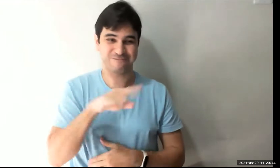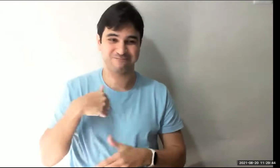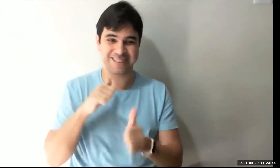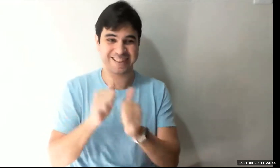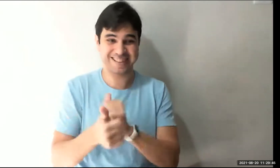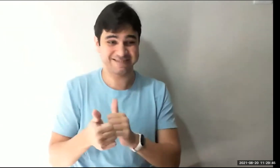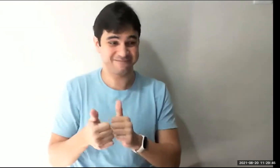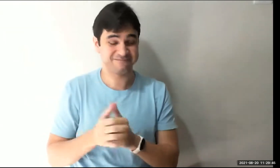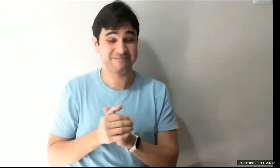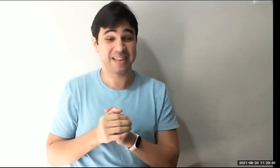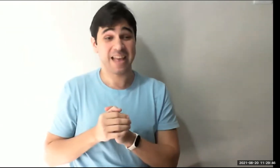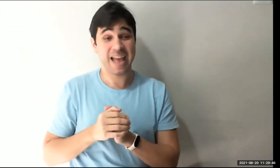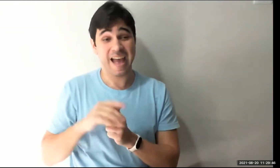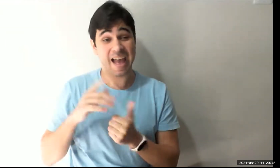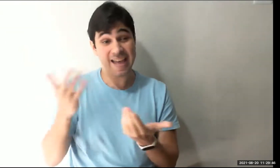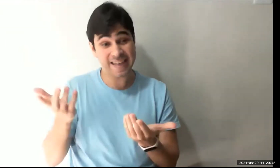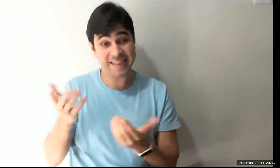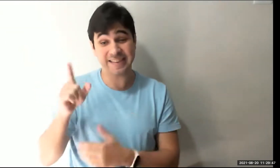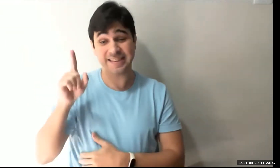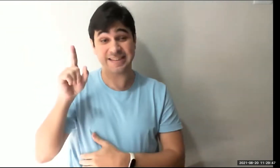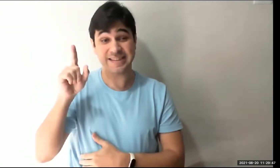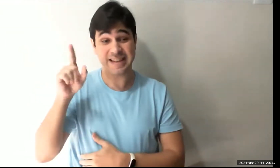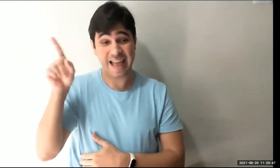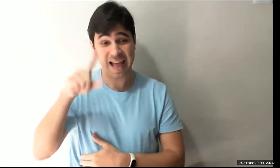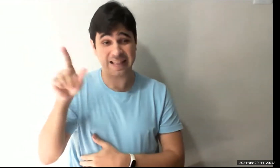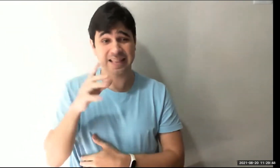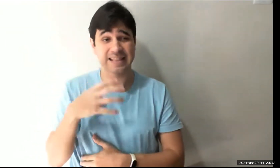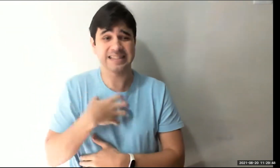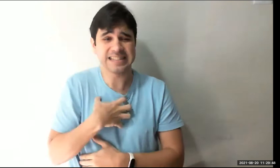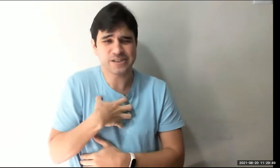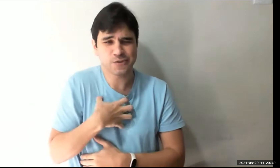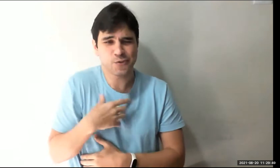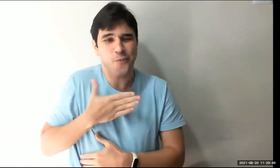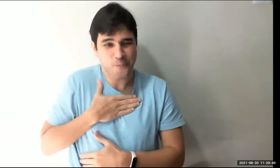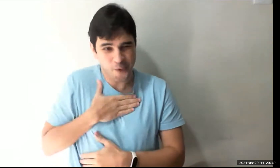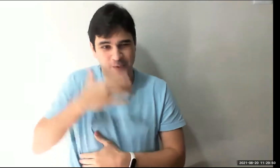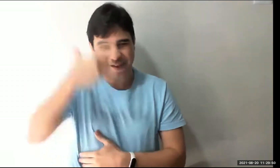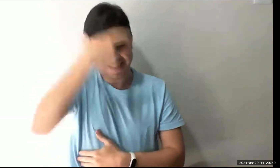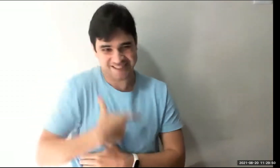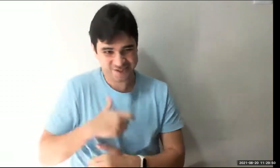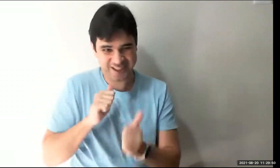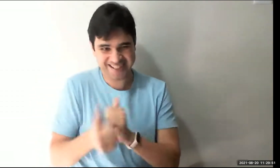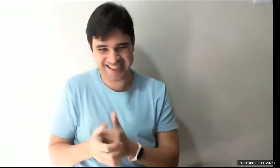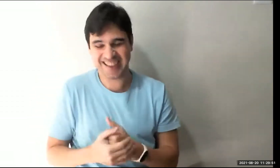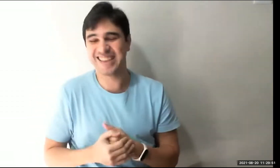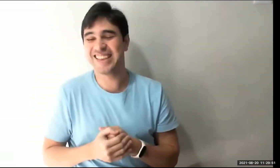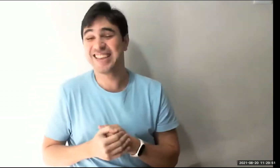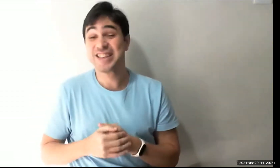eu não pude apoiar, né? Não pude dar esse apoio. Acabou que eu até queria, mas